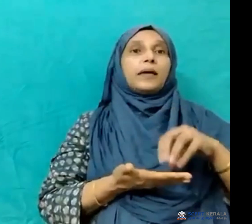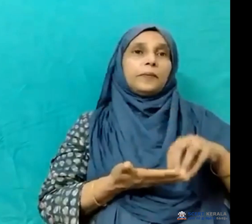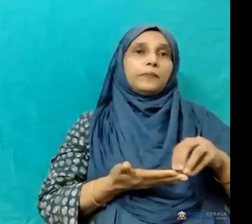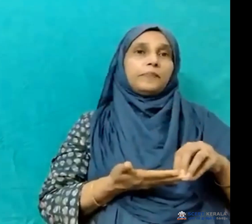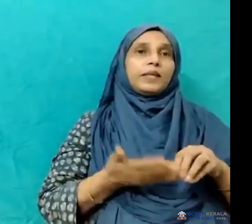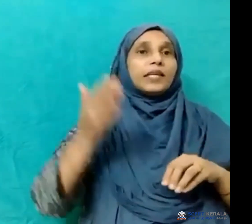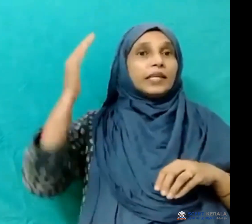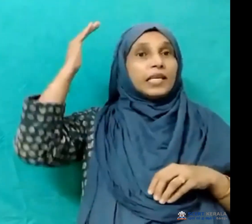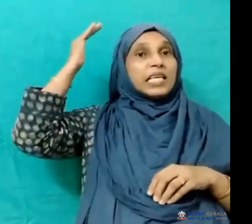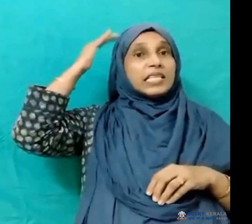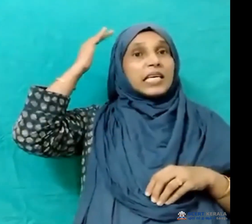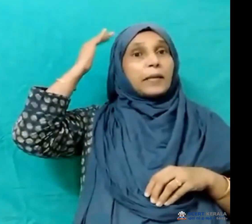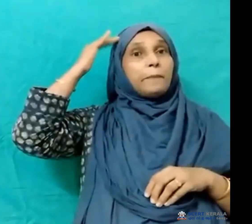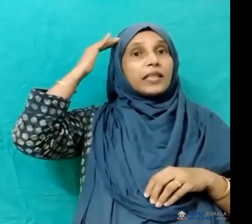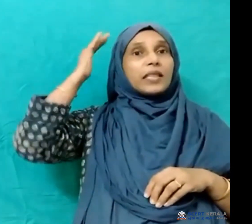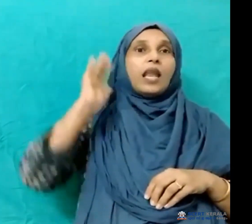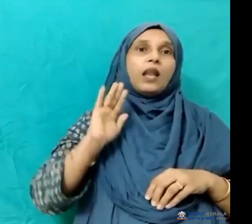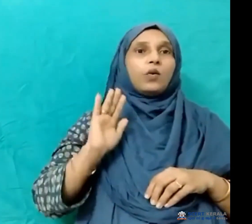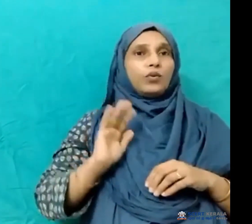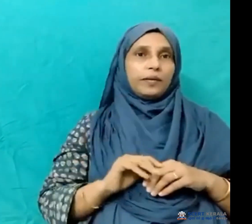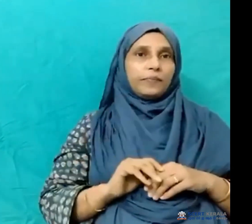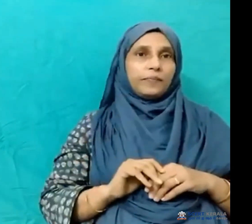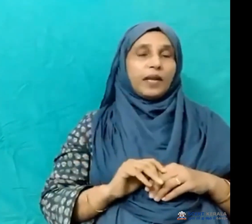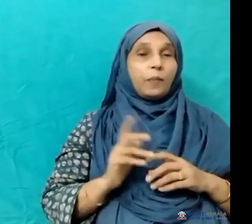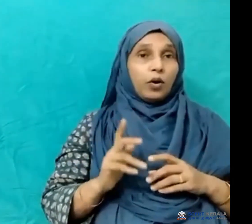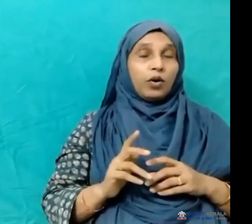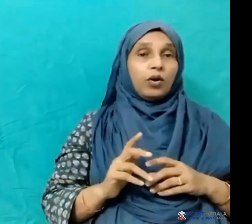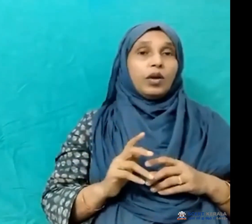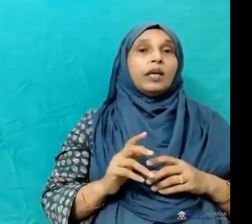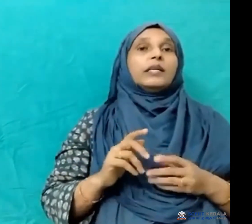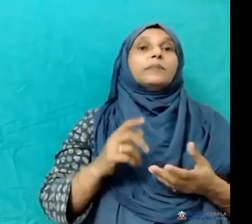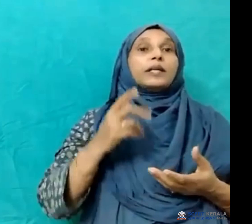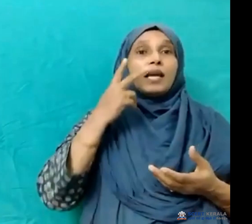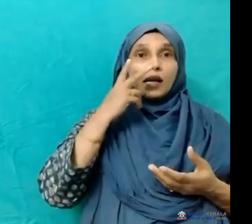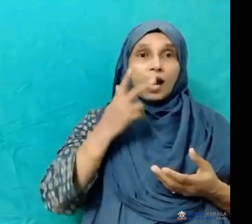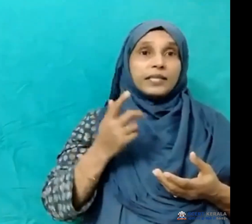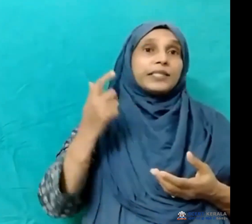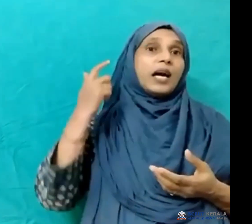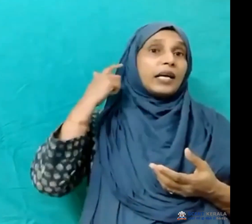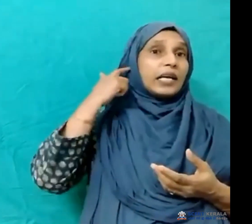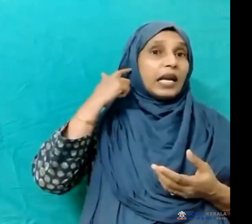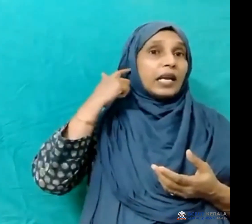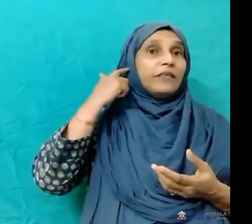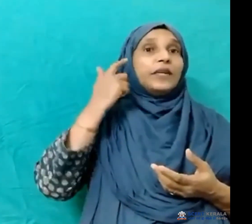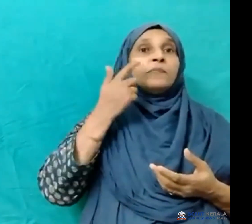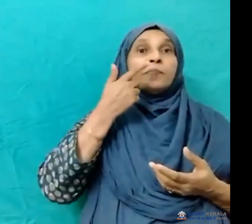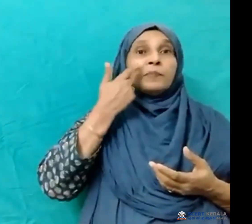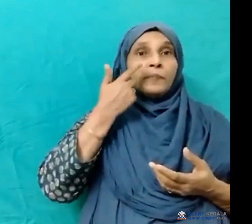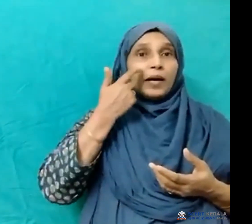സ്ഥാനം ഈ സെറിബ്രത്തിൽ. അപ്പോ നമ്മുടെ കാഴ്ച, കേൾവി,